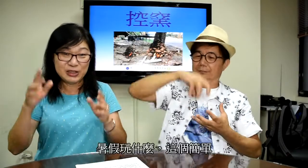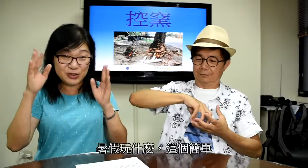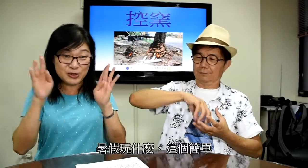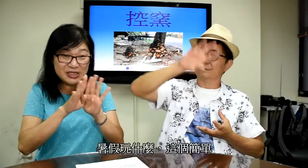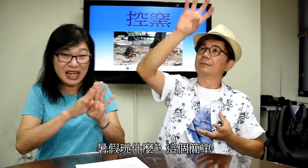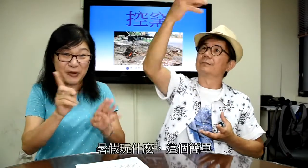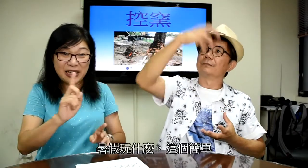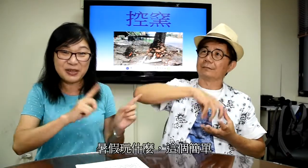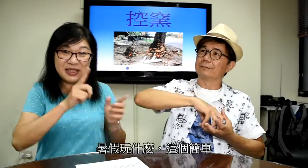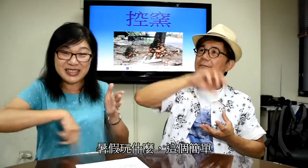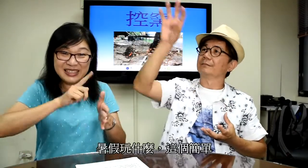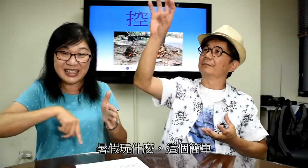暑假玩什么？这个简单。